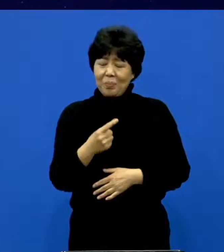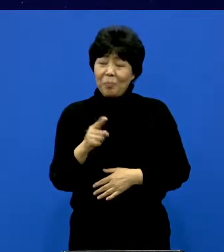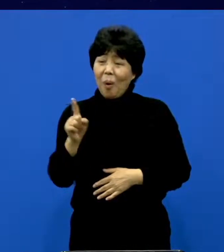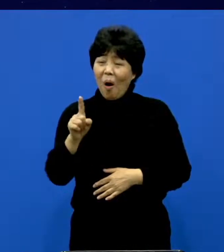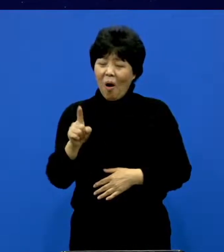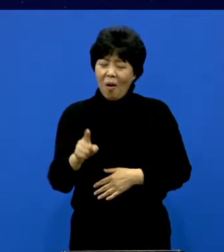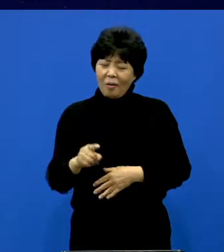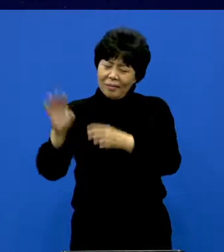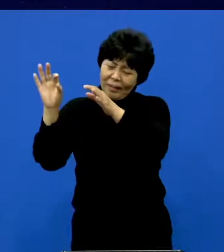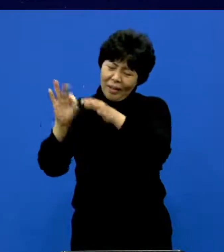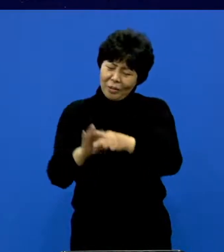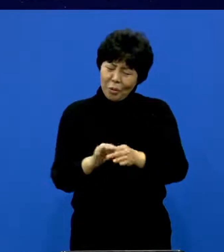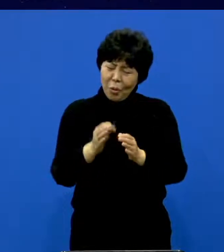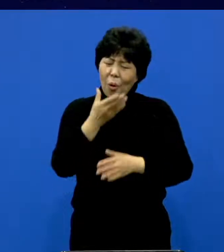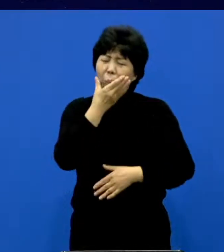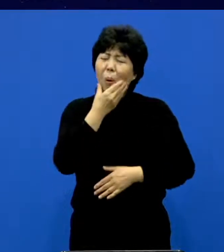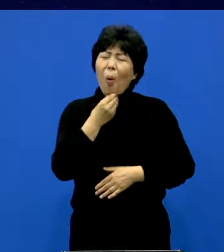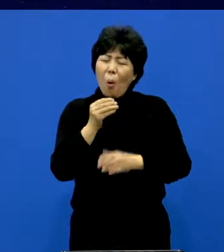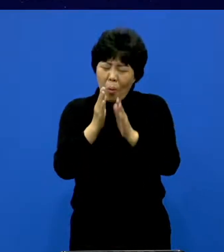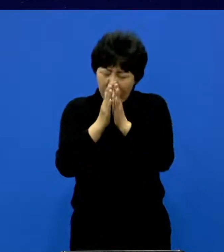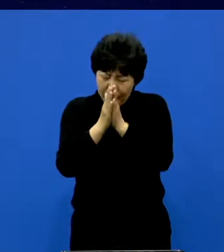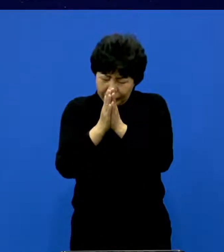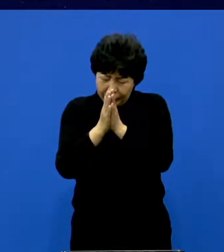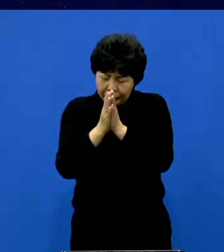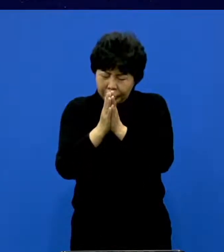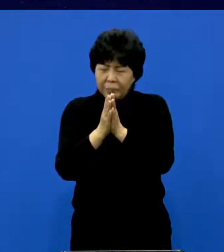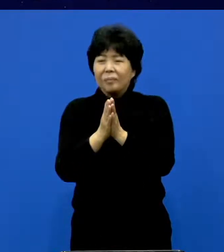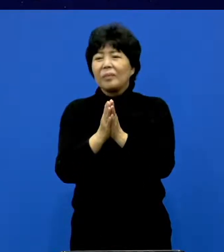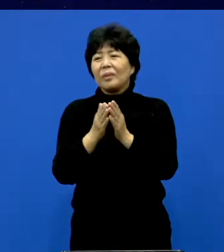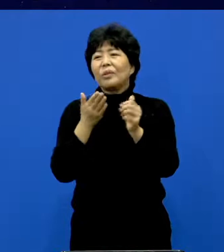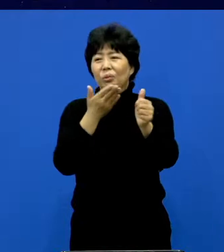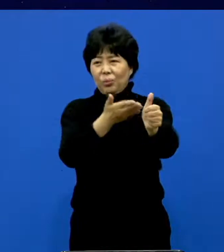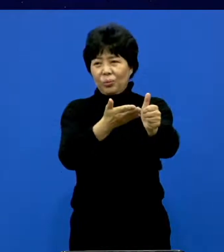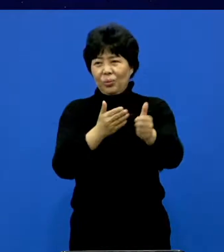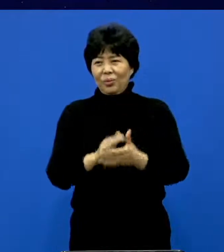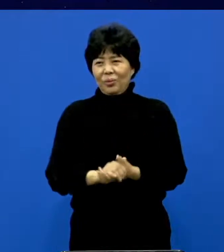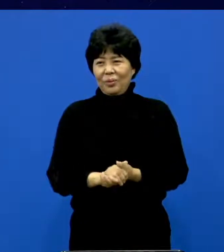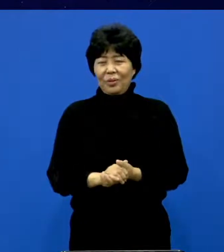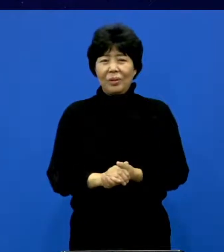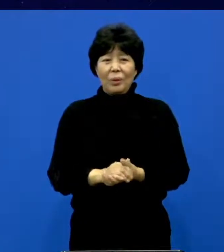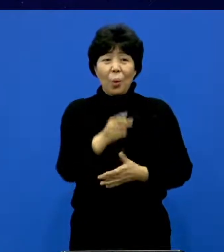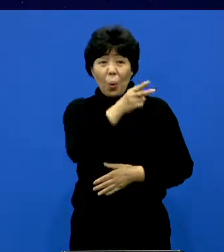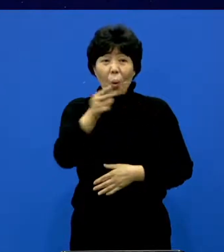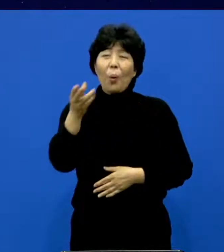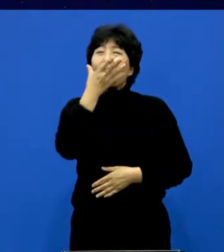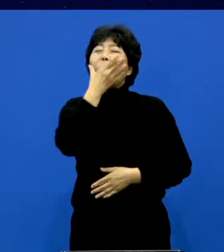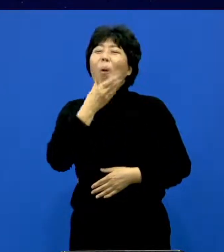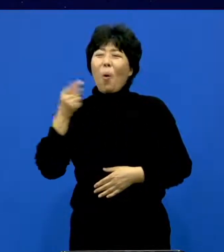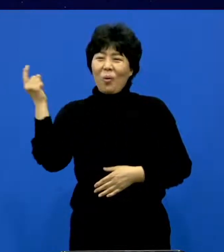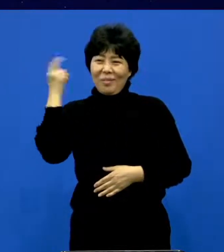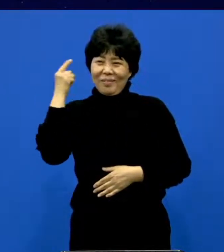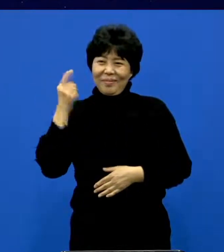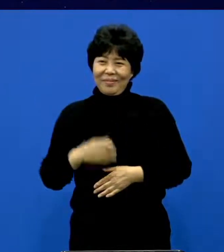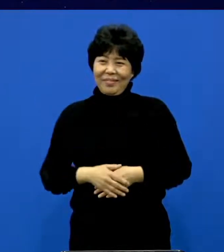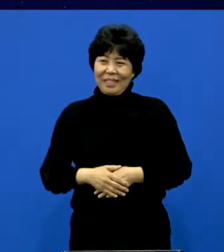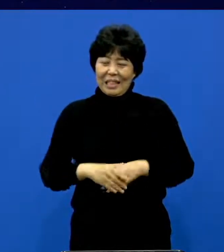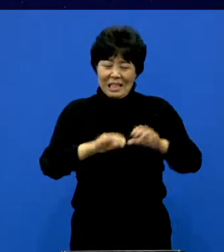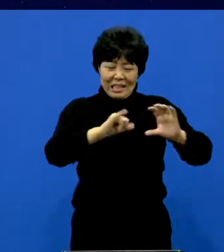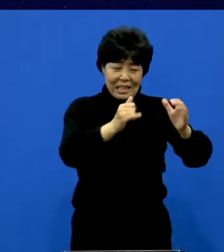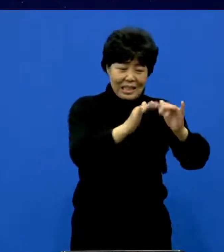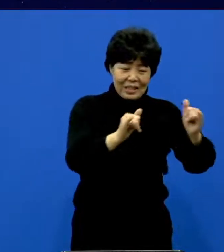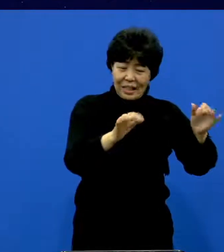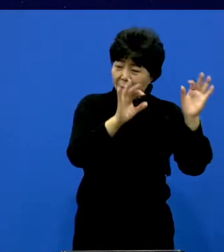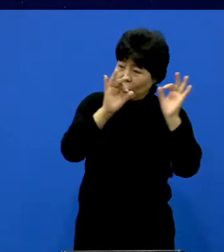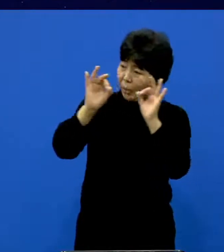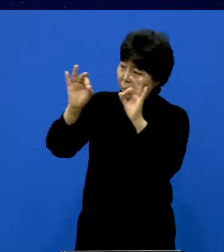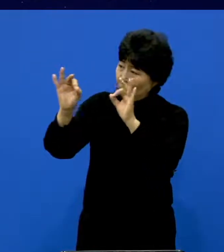것. 그게 다른 삶이에요. 그게 복음의 삶이에요. 그렇게 살 때 세상의 사람들이 삥